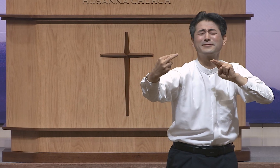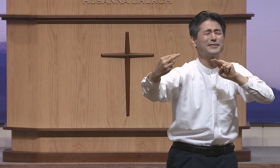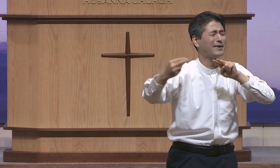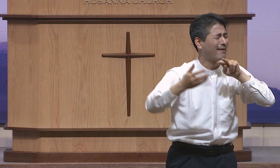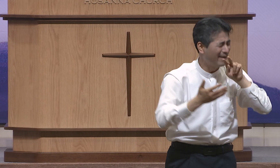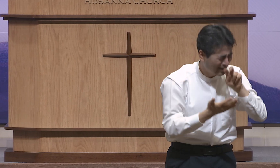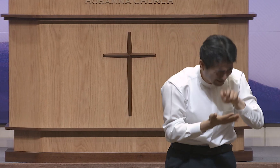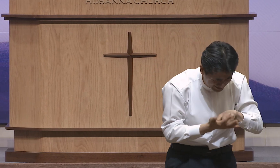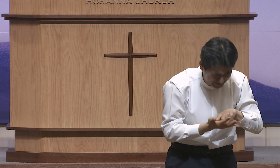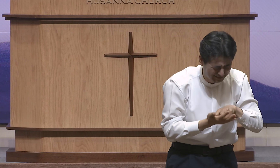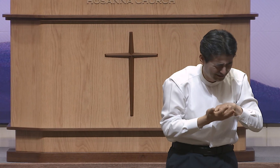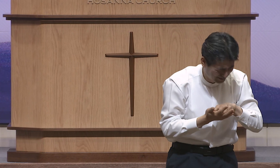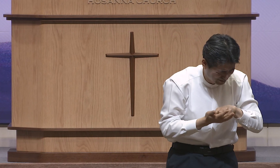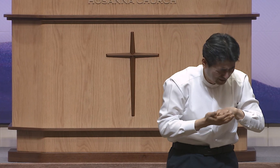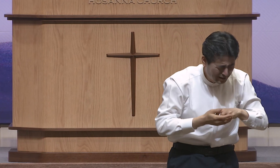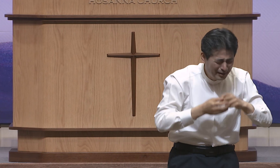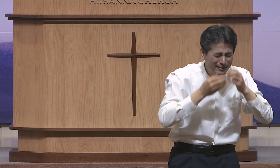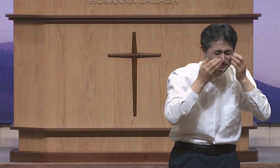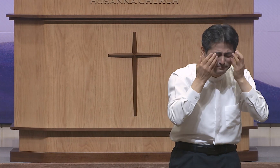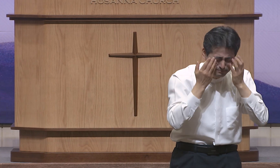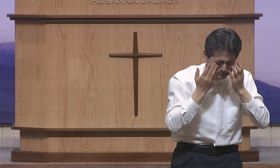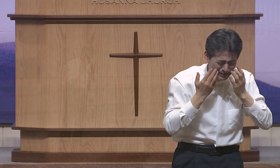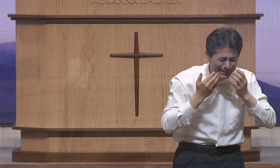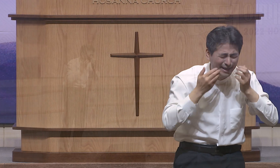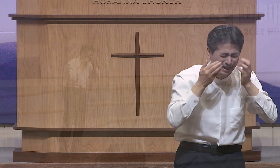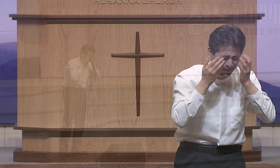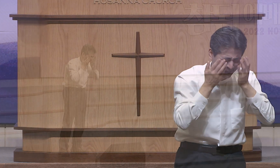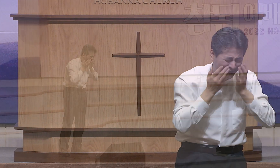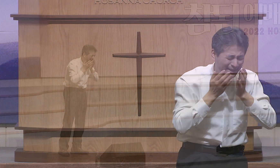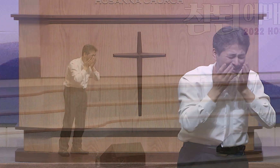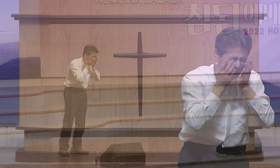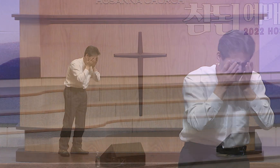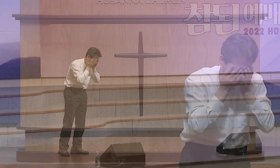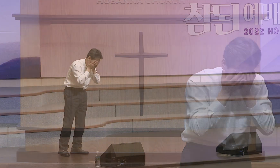맞추며 주저앉아 눈물을 흘렸겠지.